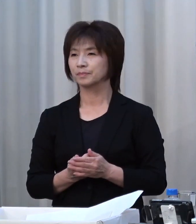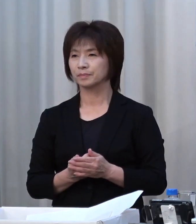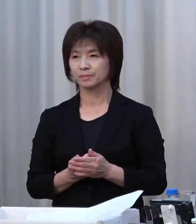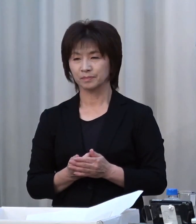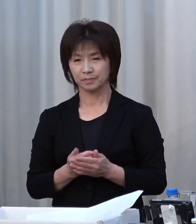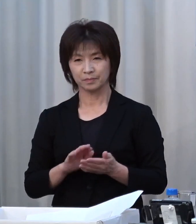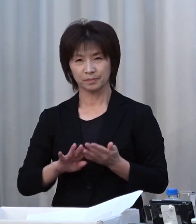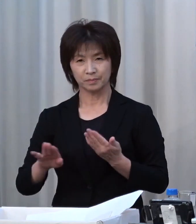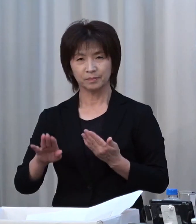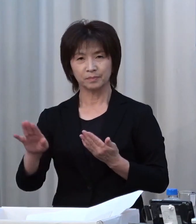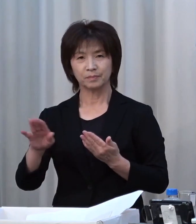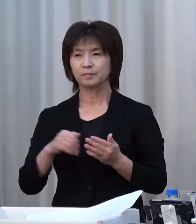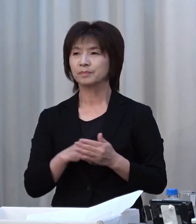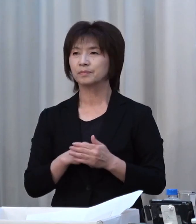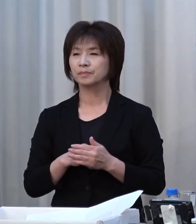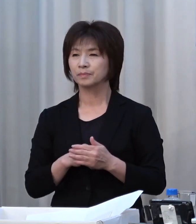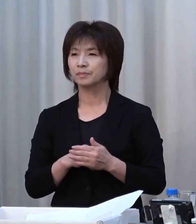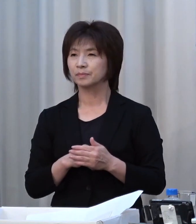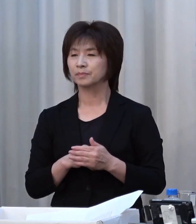ました。